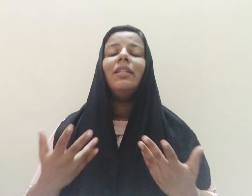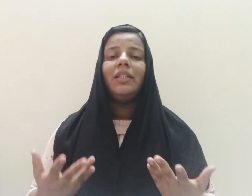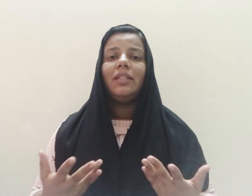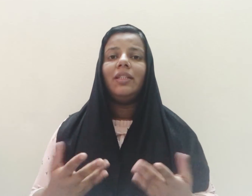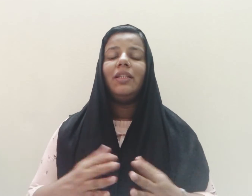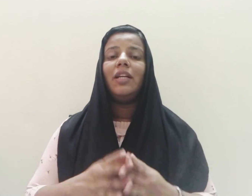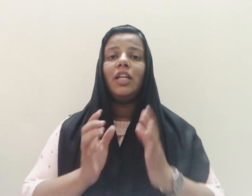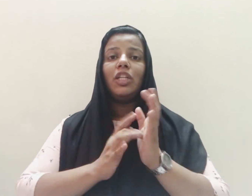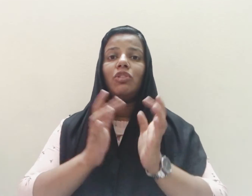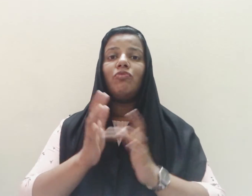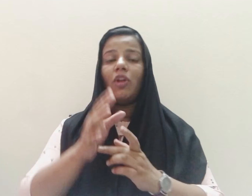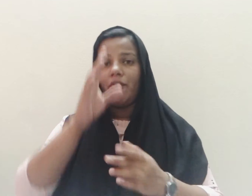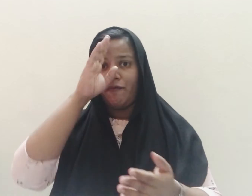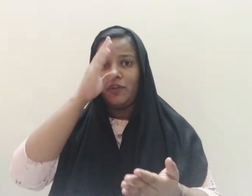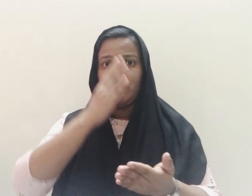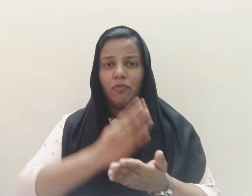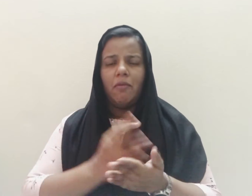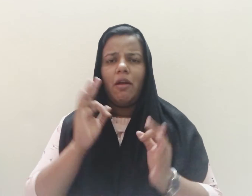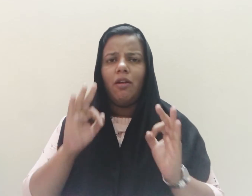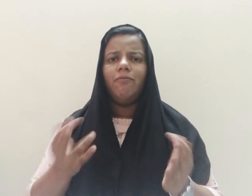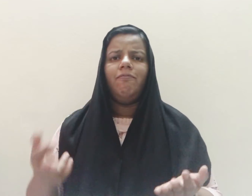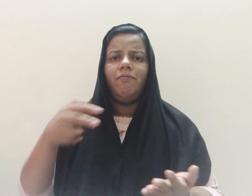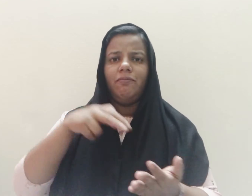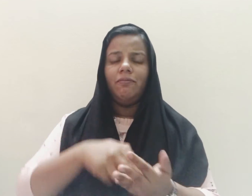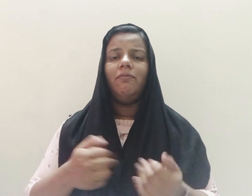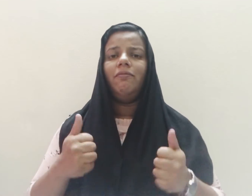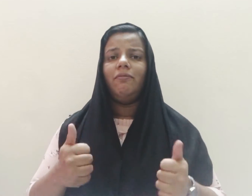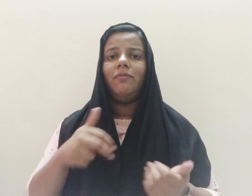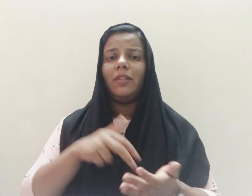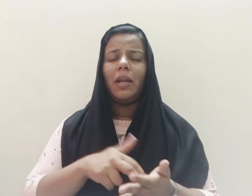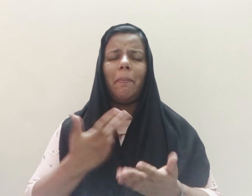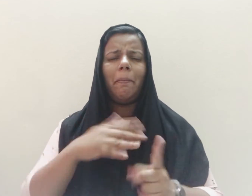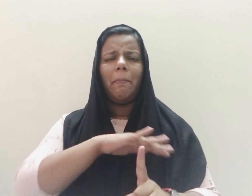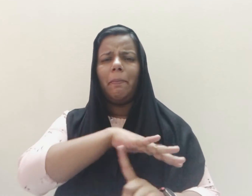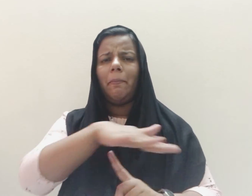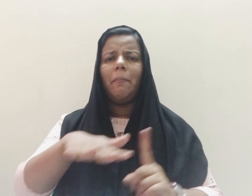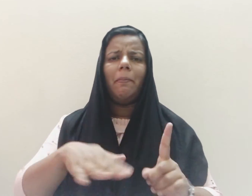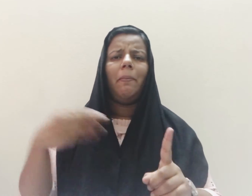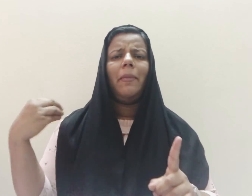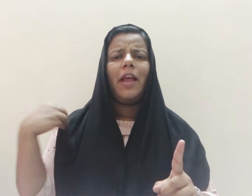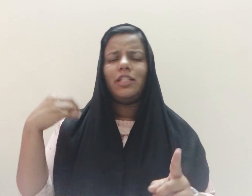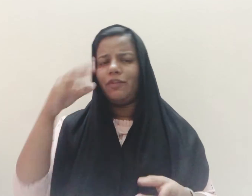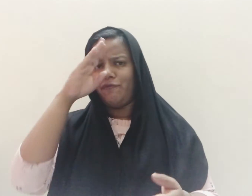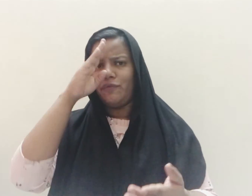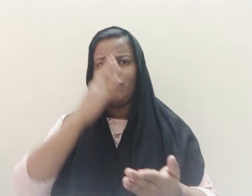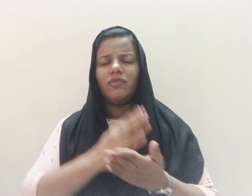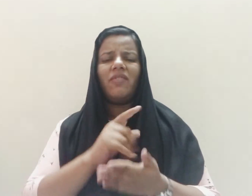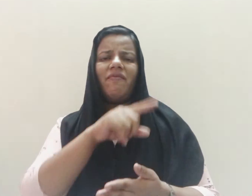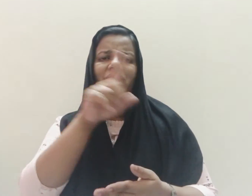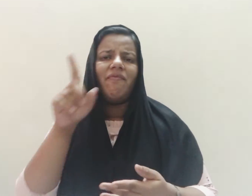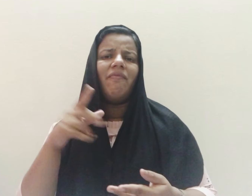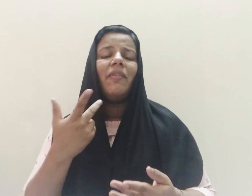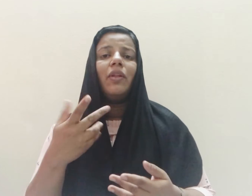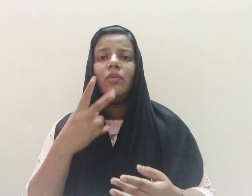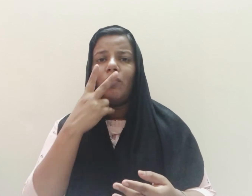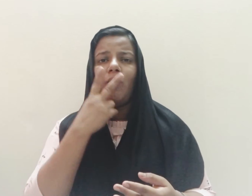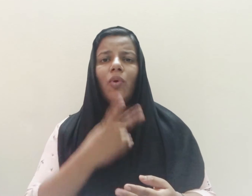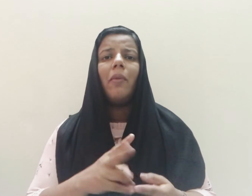വിശ്വാസം ആ ക്രിസ്തുയേശുള്ള വിശ്വാസത്തിൽ ഉറച്ചു നിൽക്കണം. ആമേൻ അതുപോലെ ഏത് പ്രതിസന്ധിയുടെ നടുവിലും നമ്മുടെ വിശ്വാസം മറ്റുള്ളവർക്ക് ആമേൻ